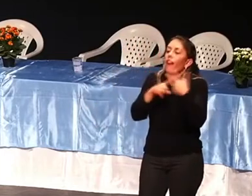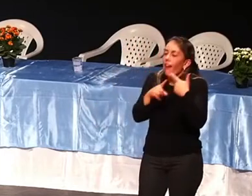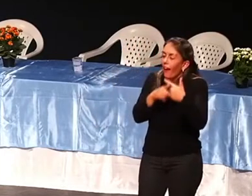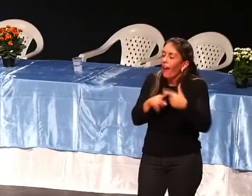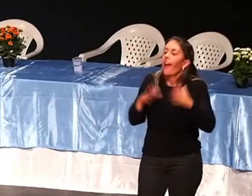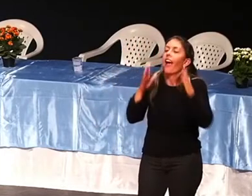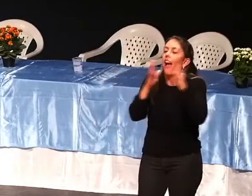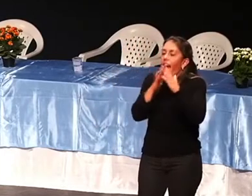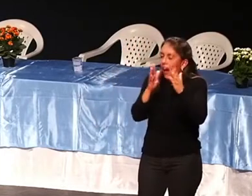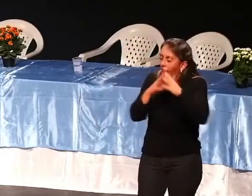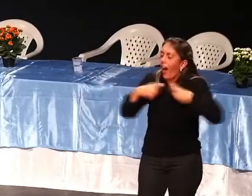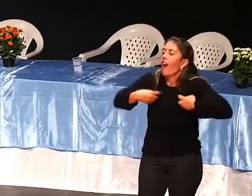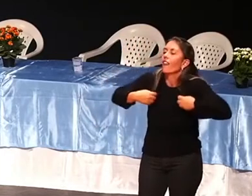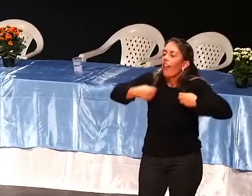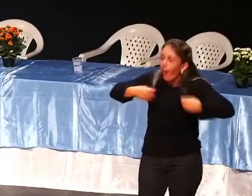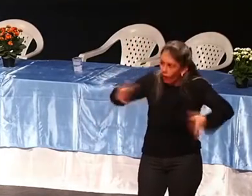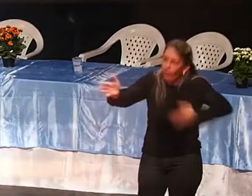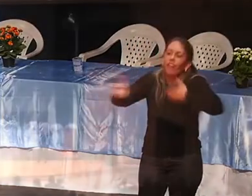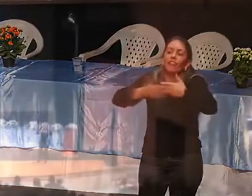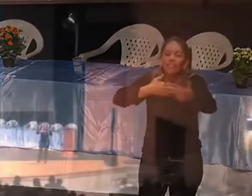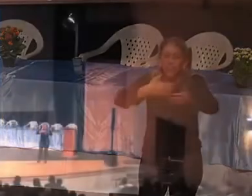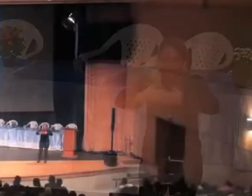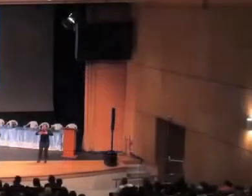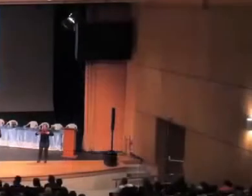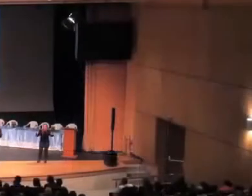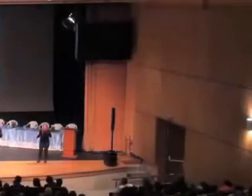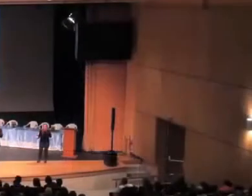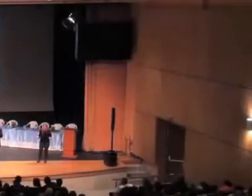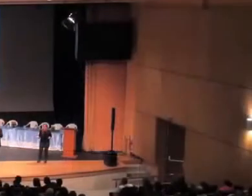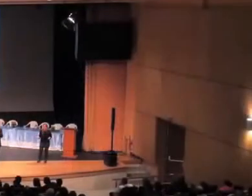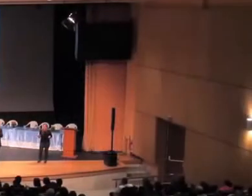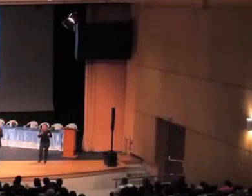Joga fora, que é estranho. Não vai fazer paninho para lustrar móveis não, hein?